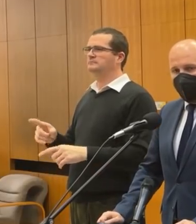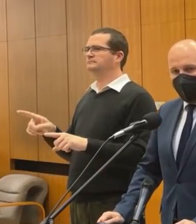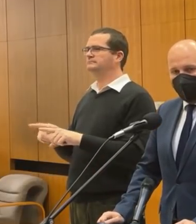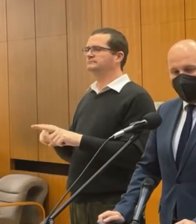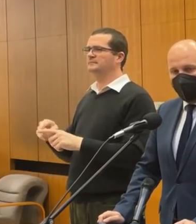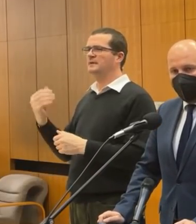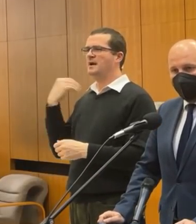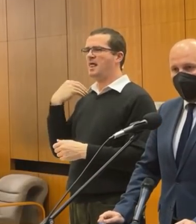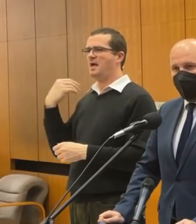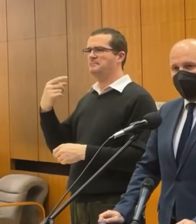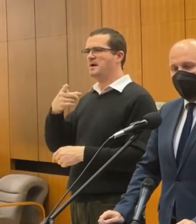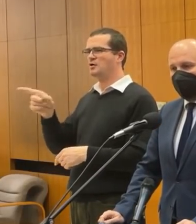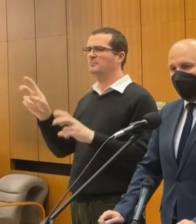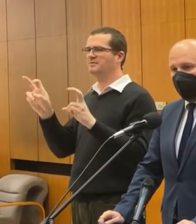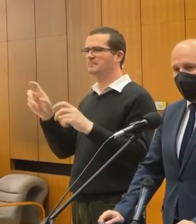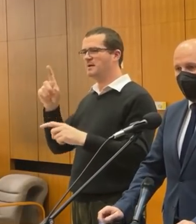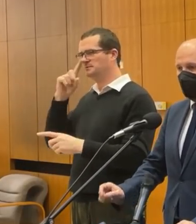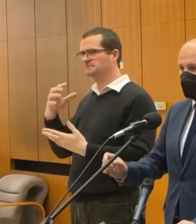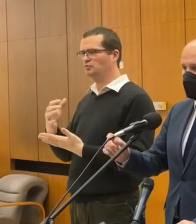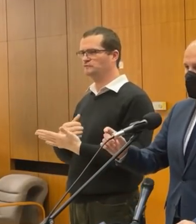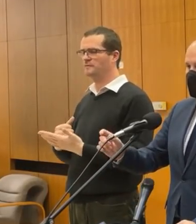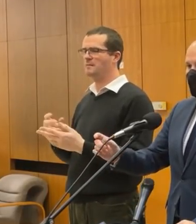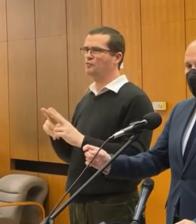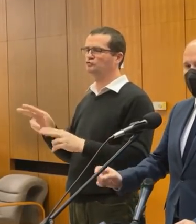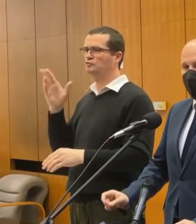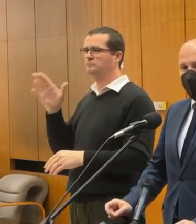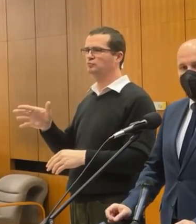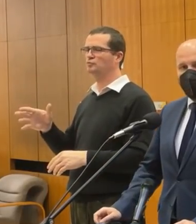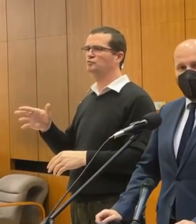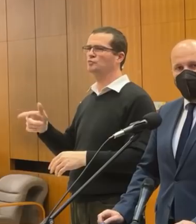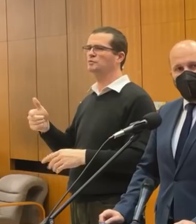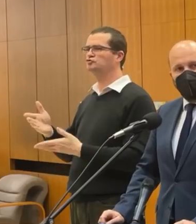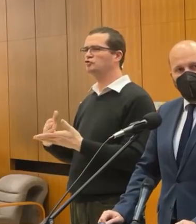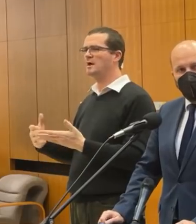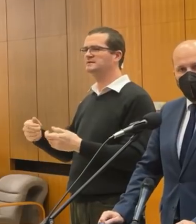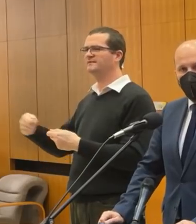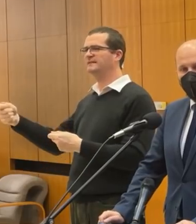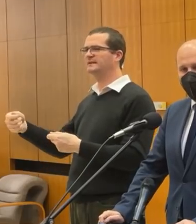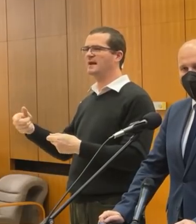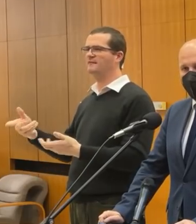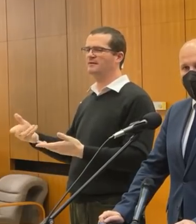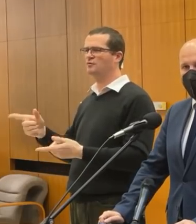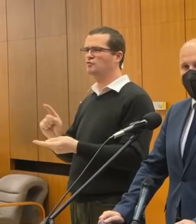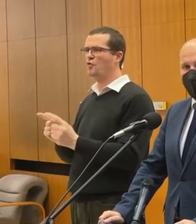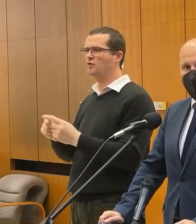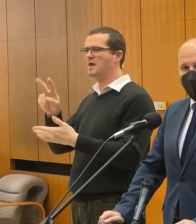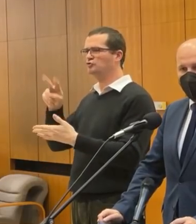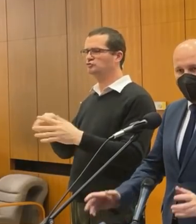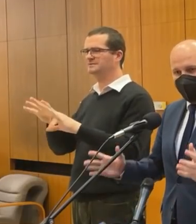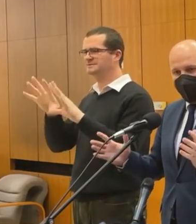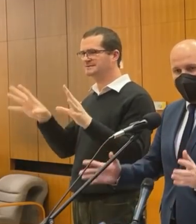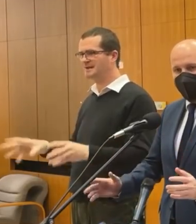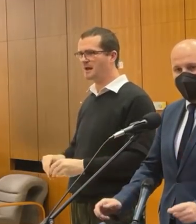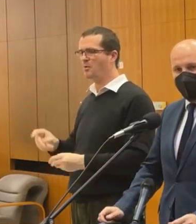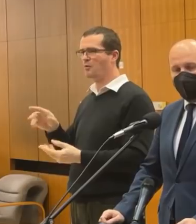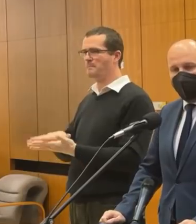alebo klamarom, ktorí budú chcieť túto tému politicky zneužívať a budú možno vytrhávať nejaké časti vied alebo niečo podobné. Tú dohodu treba čítať naozaj komplexne,